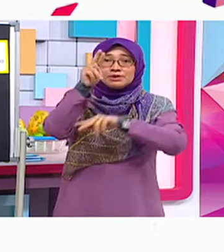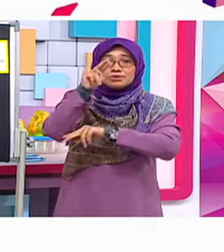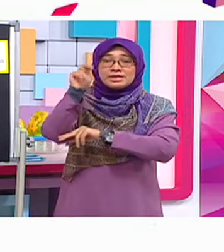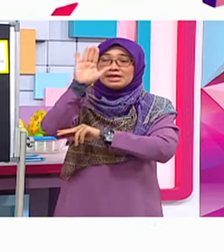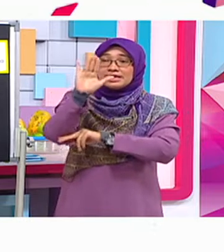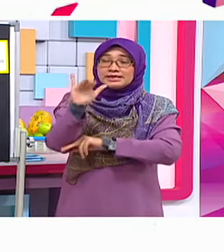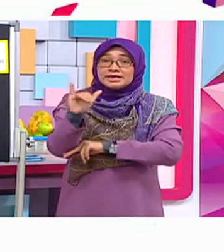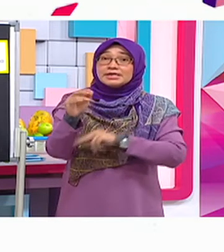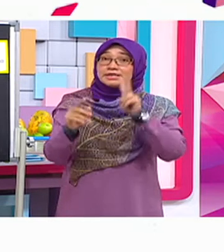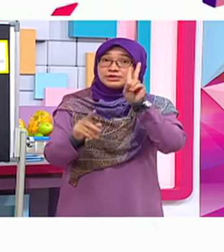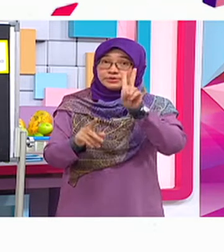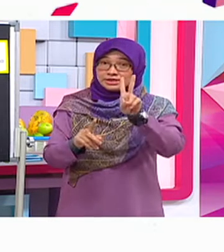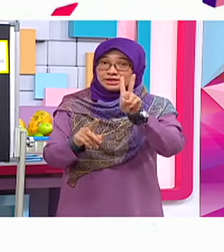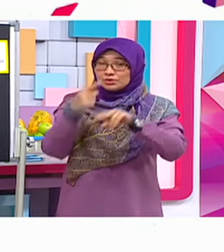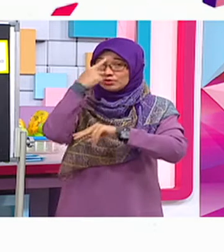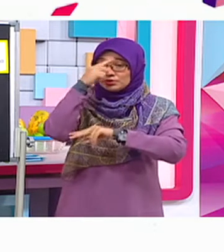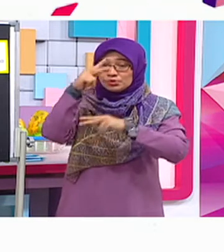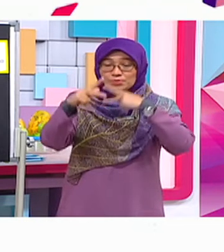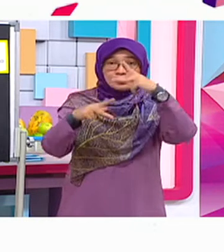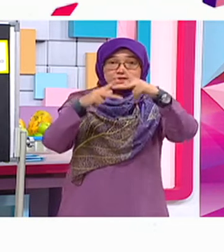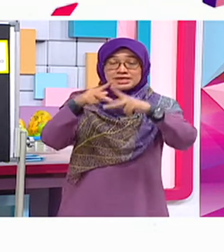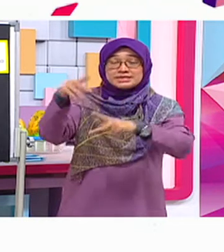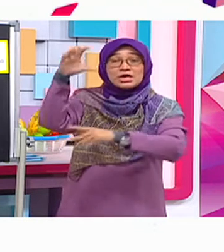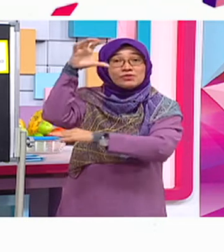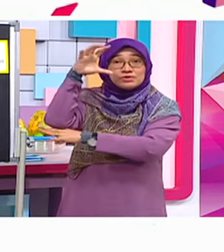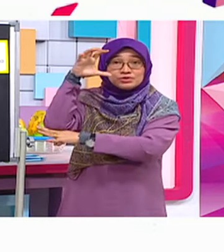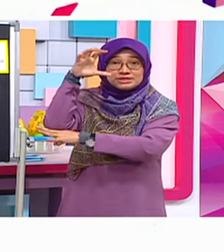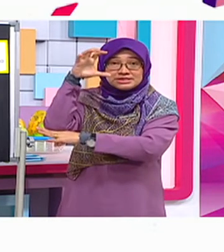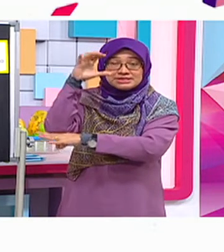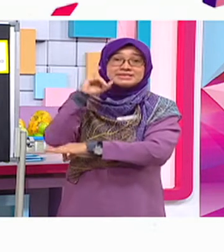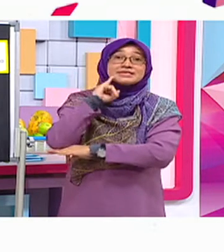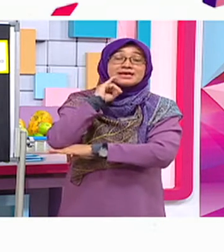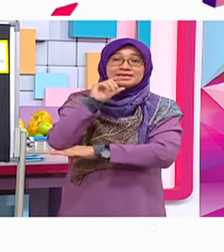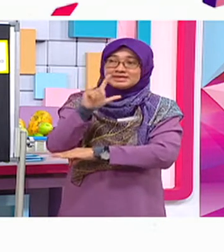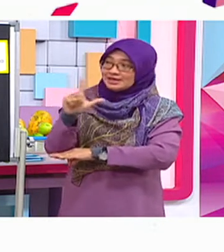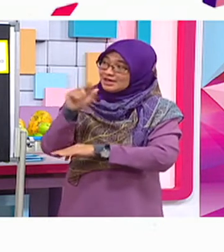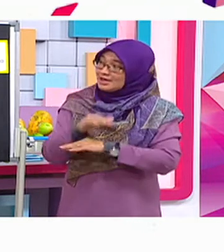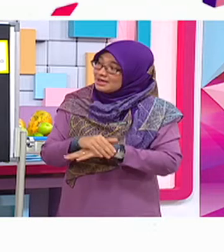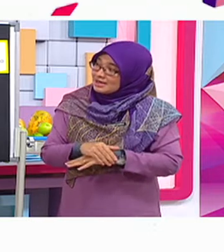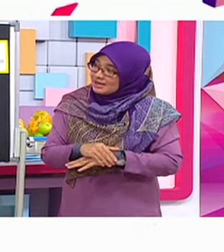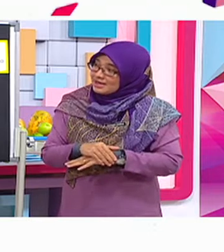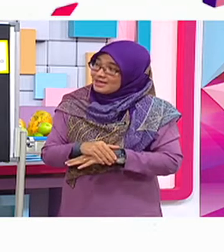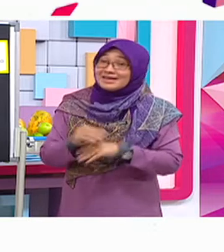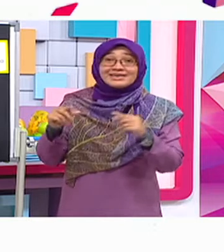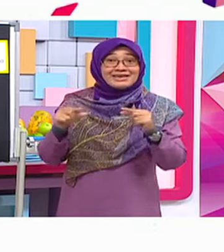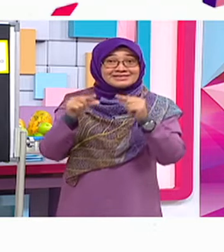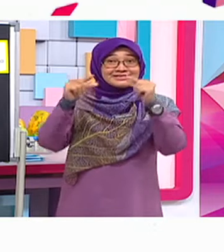yang kedua untuk proses fotosintesis ialah Ahn cash